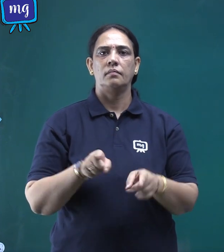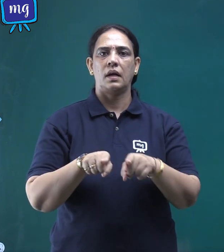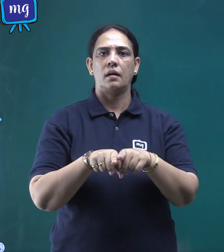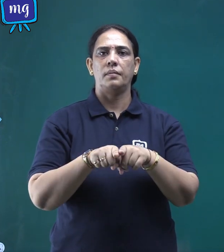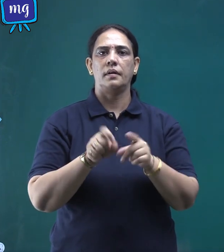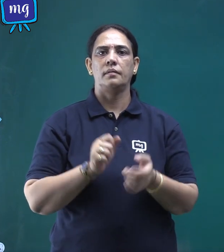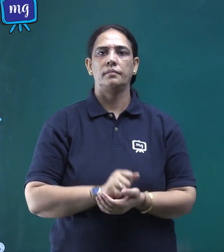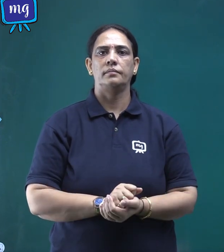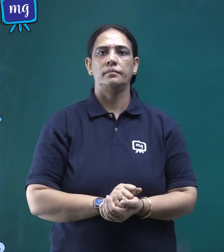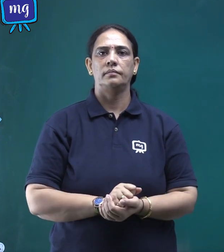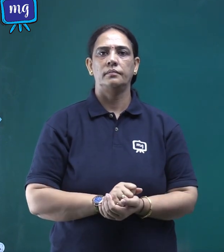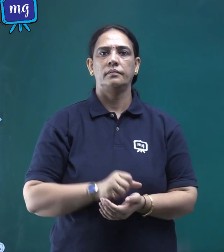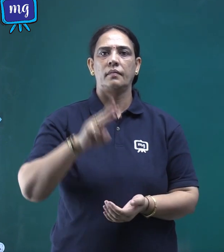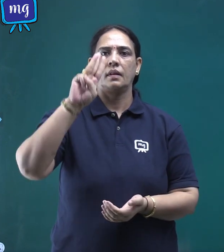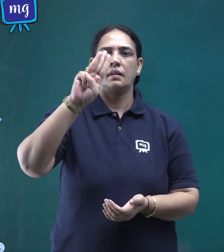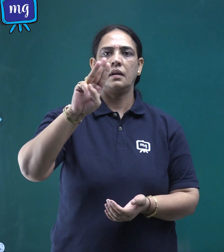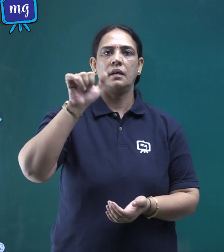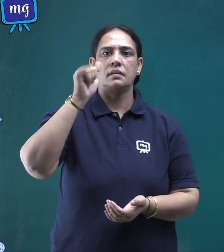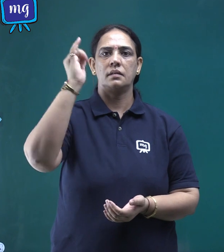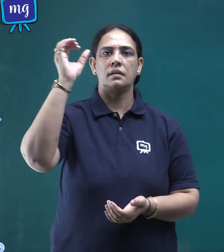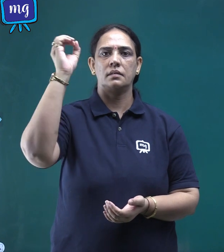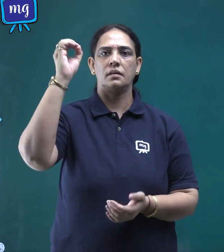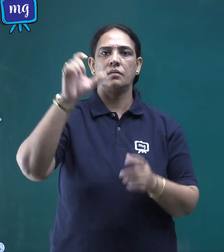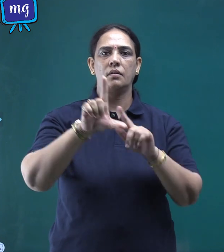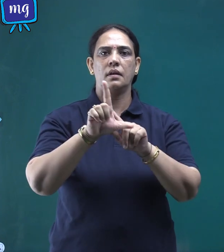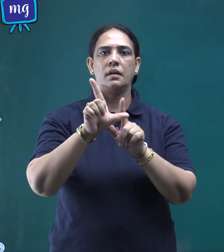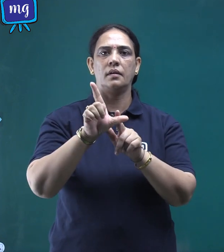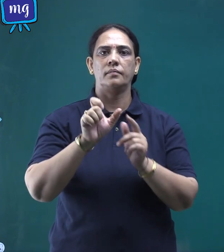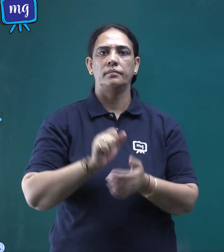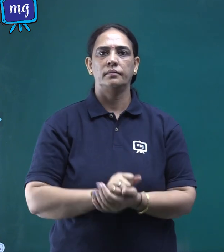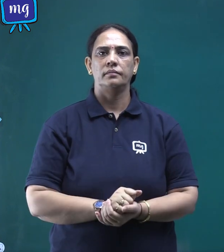बराबर 360 डिग्री।